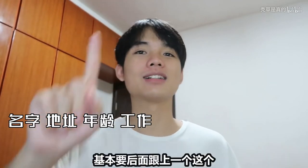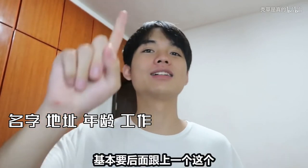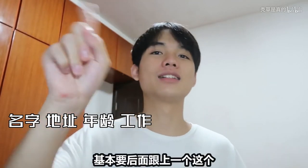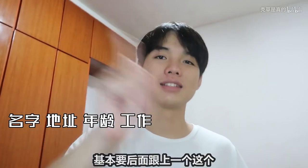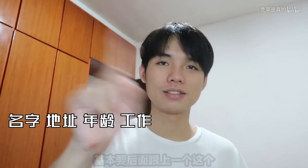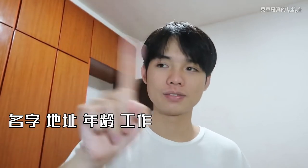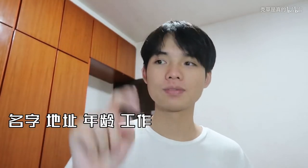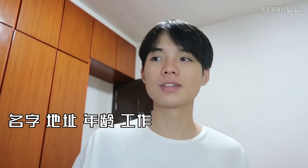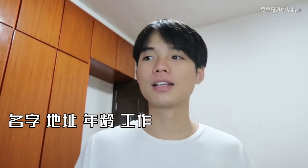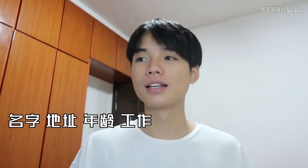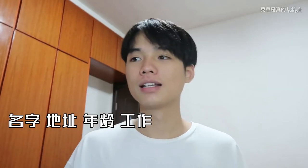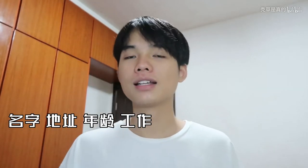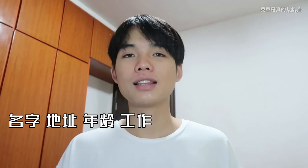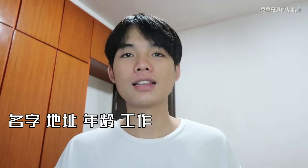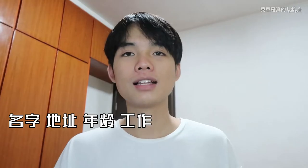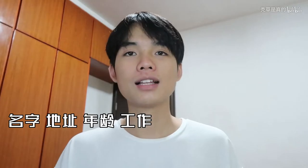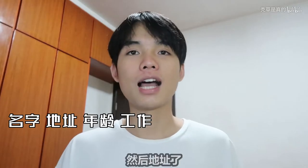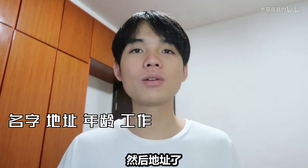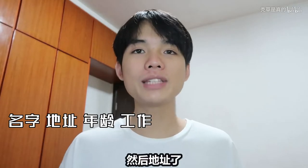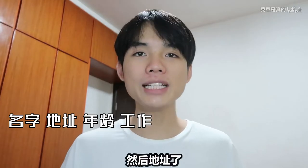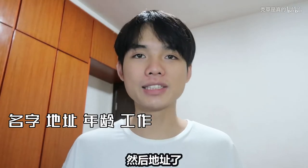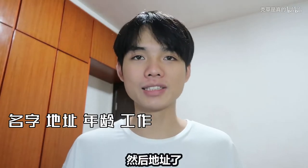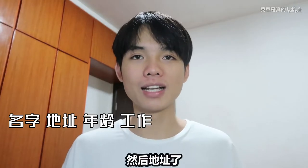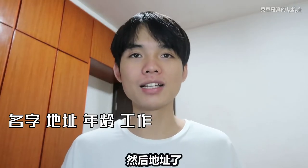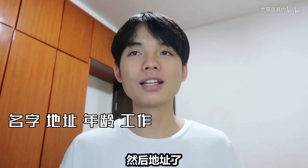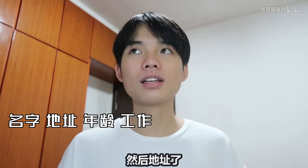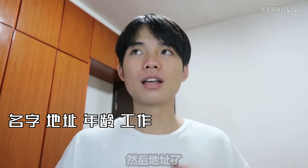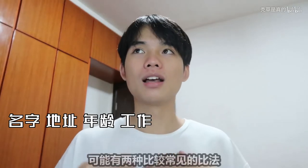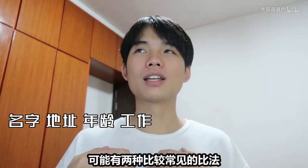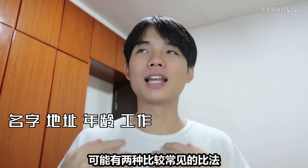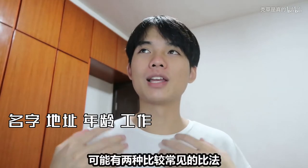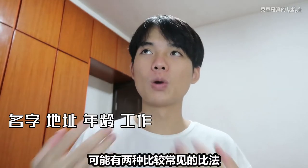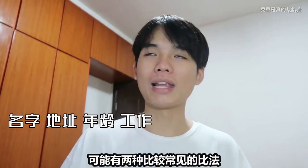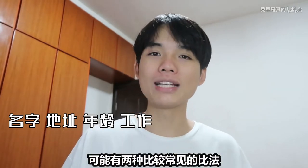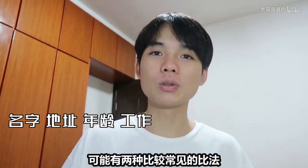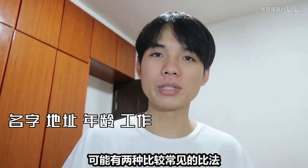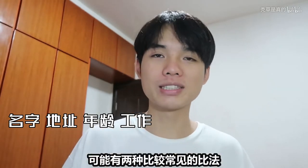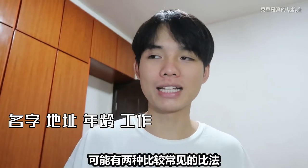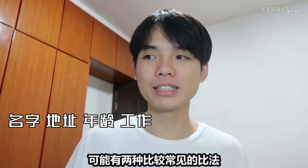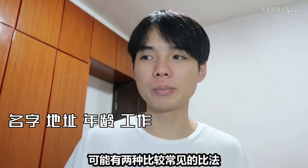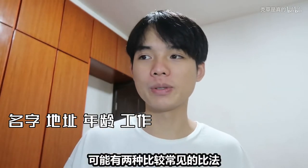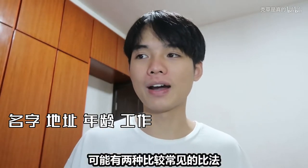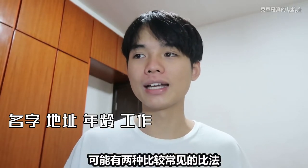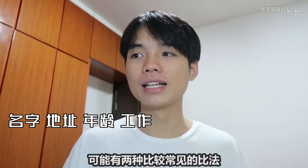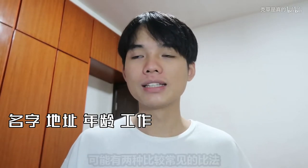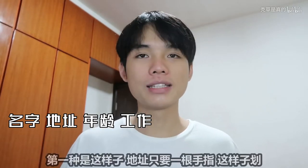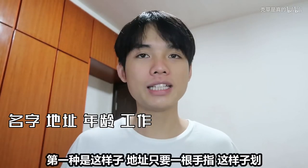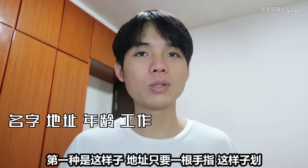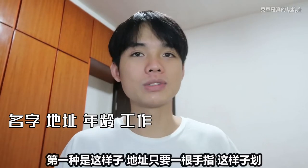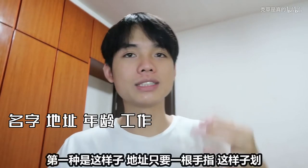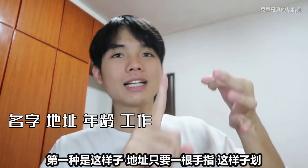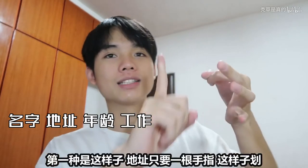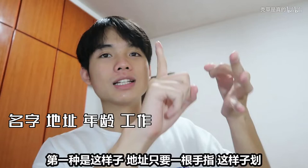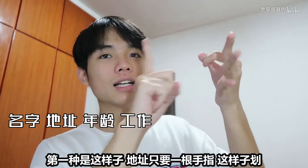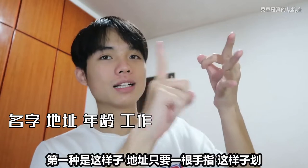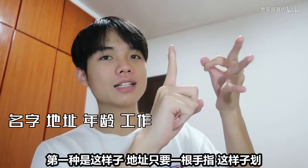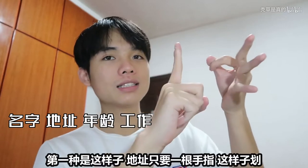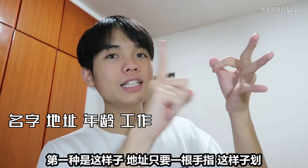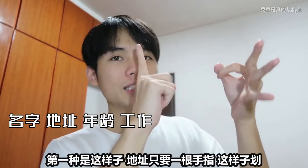个。然后地址呢，可能有两种比较常见的笔法。那第一种是这样子，地址